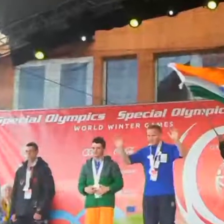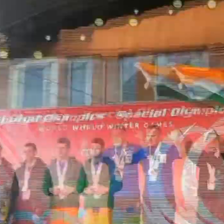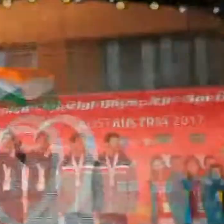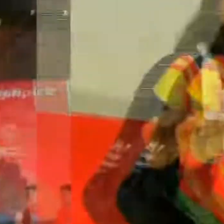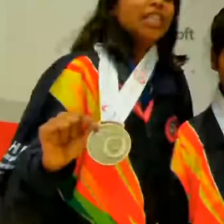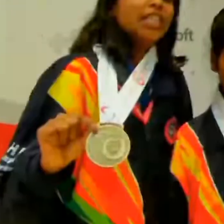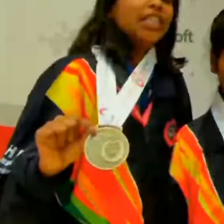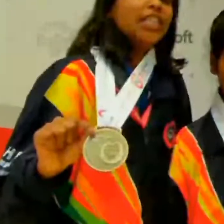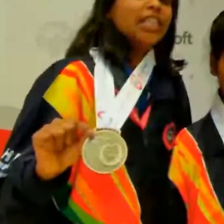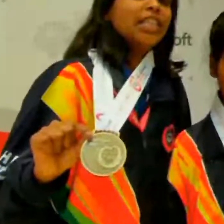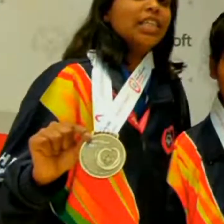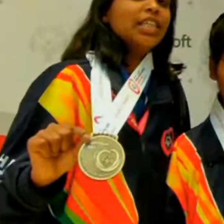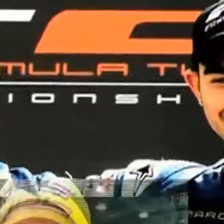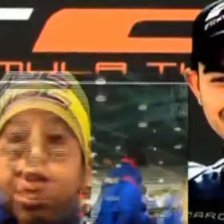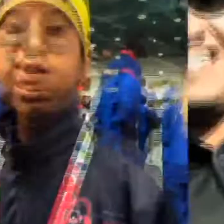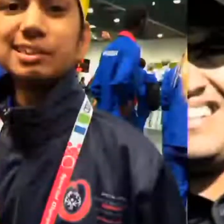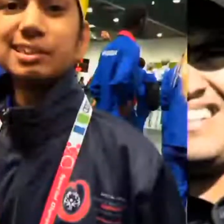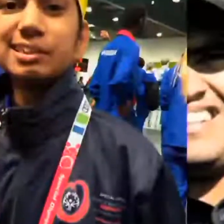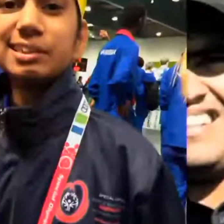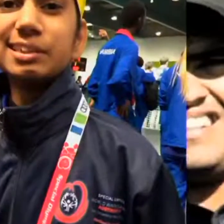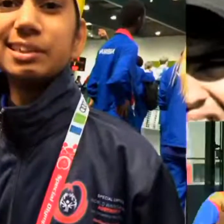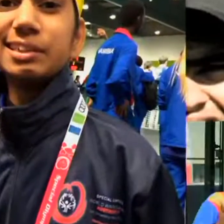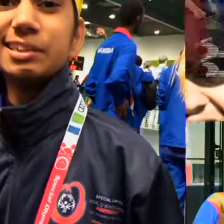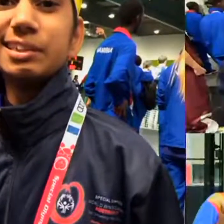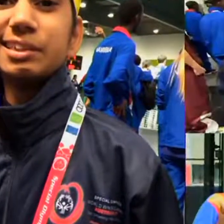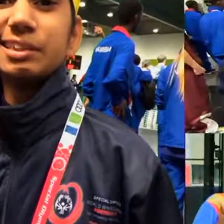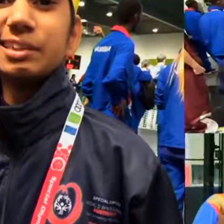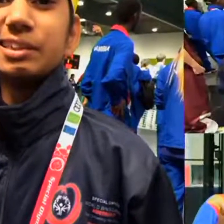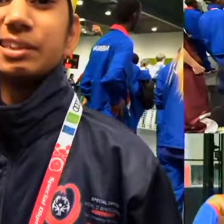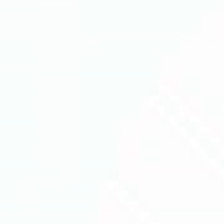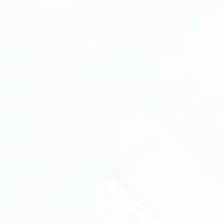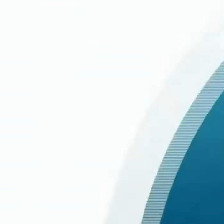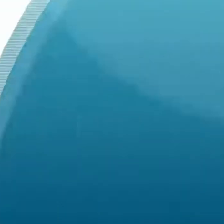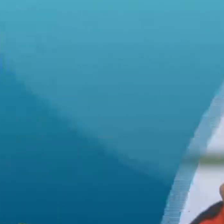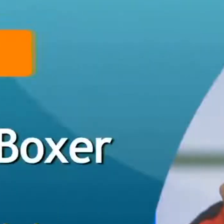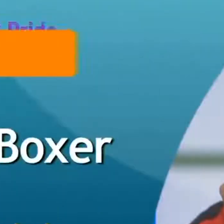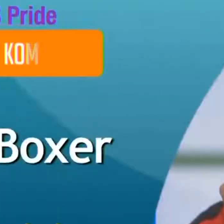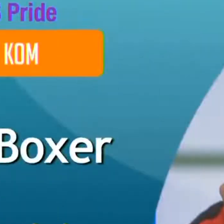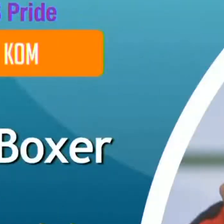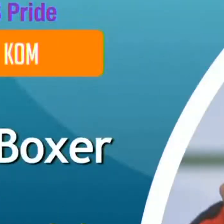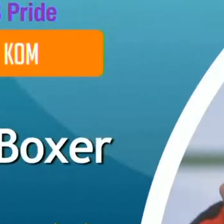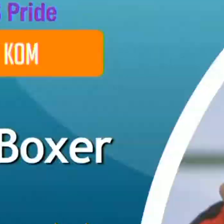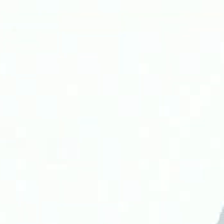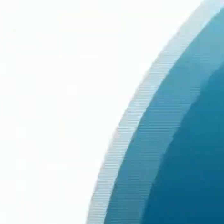स्वयं चुने। कोई मन चाहा केंद्र चुने